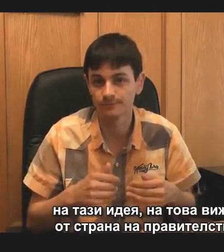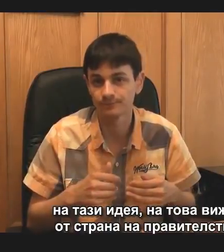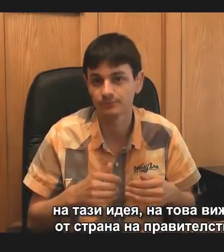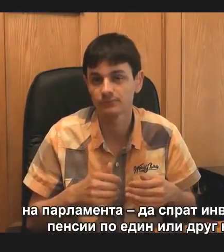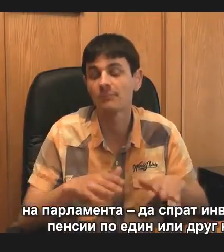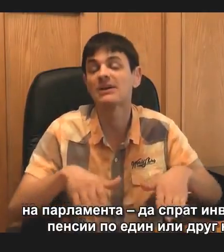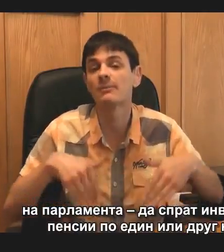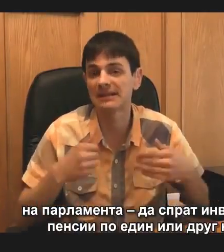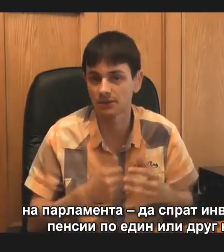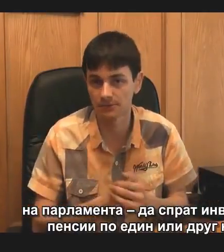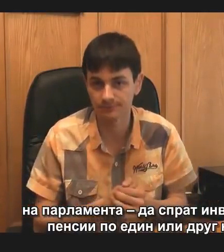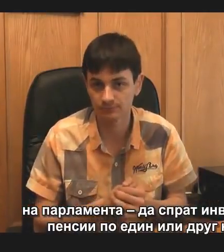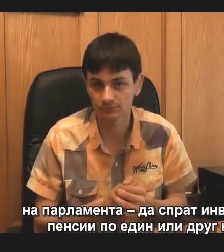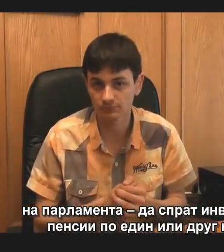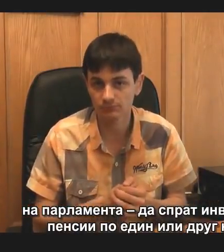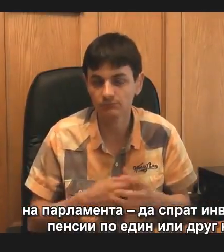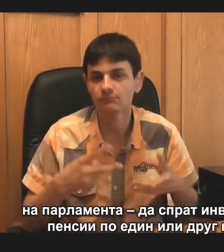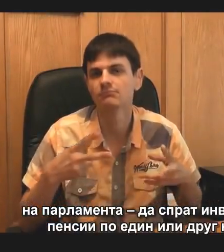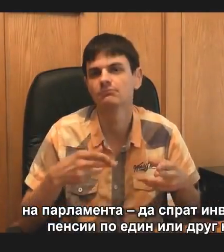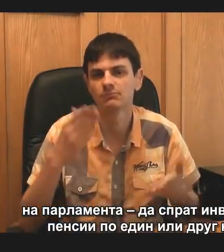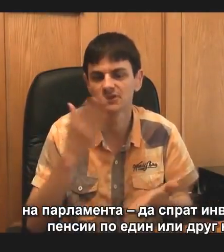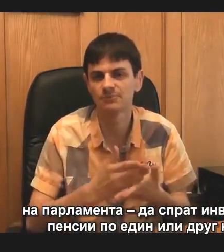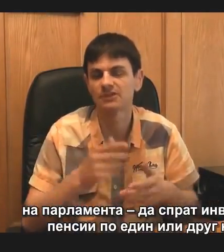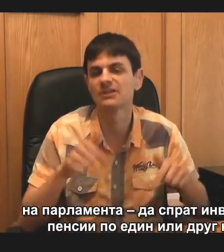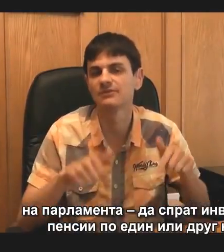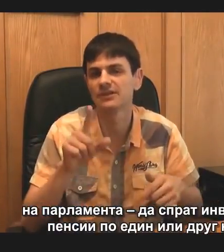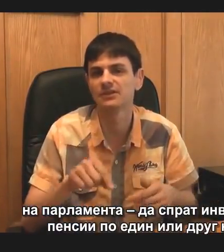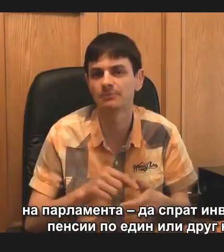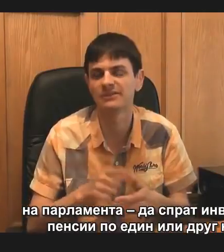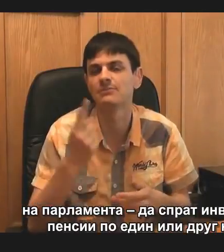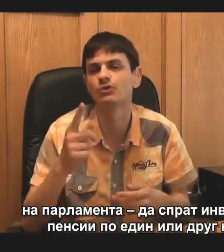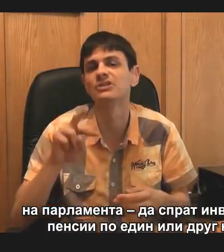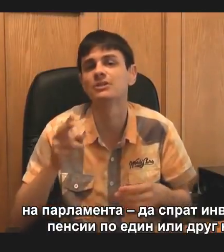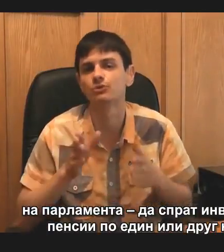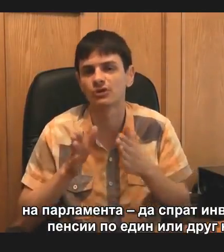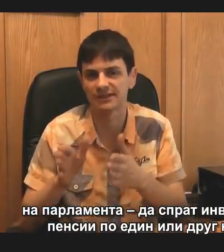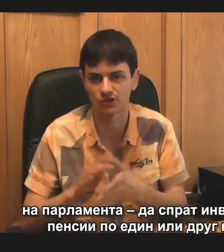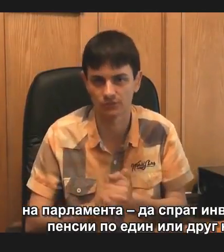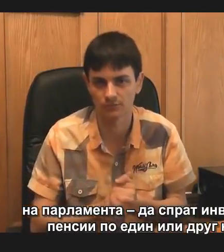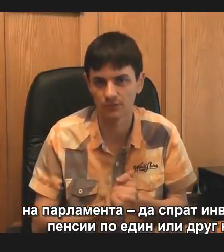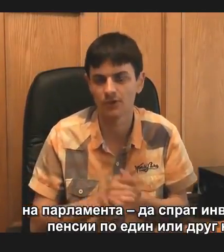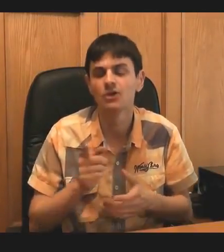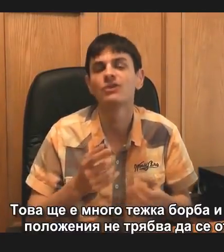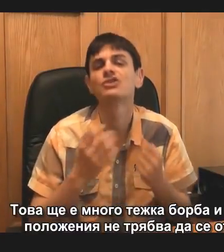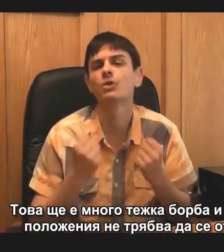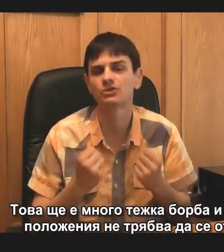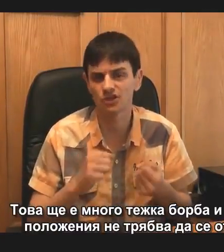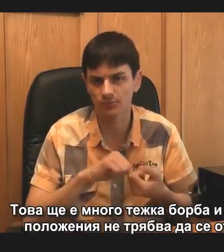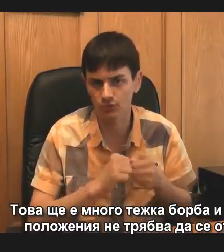на парламента, да спрят инвалидните пенсии по един или по друг начин. Това ще е много тежка